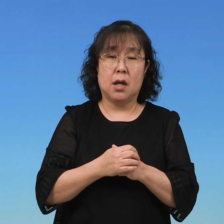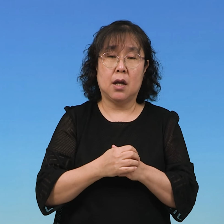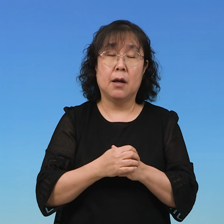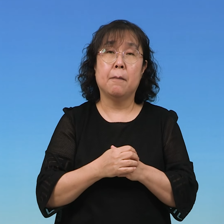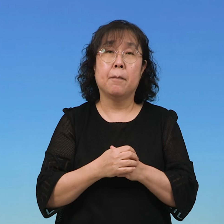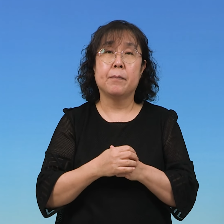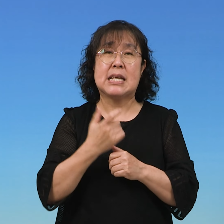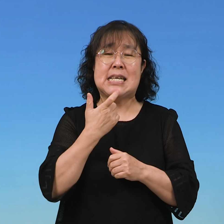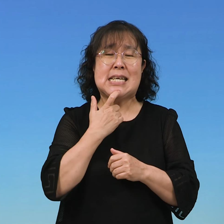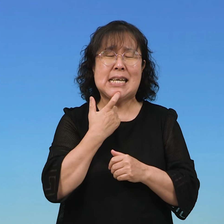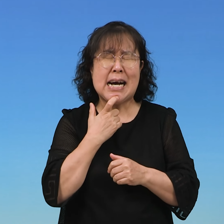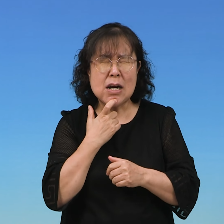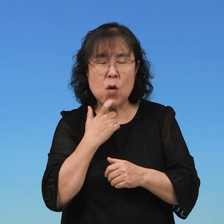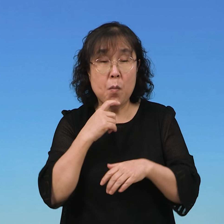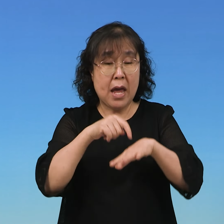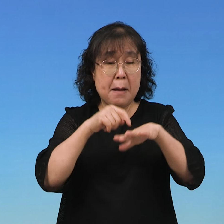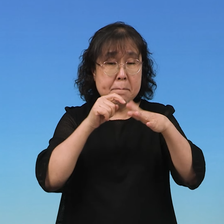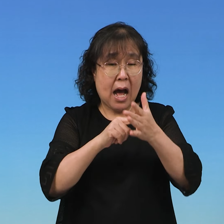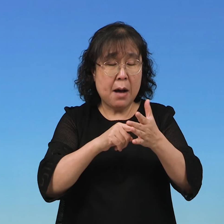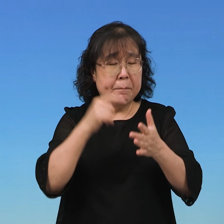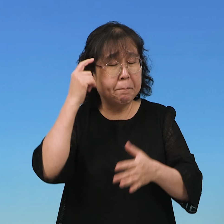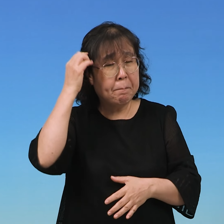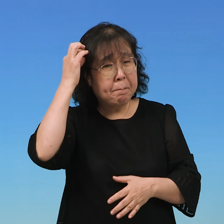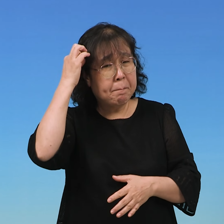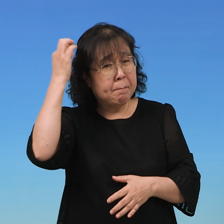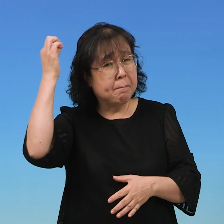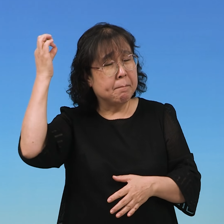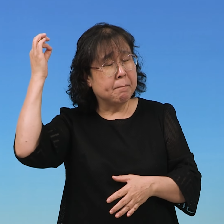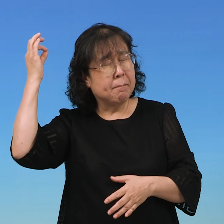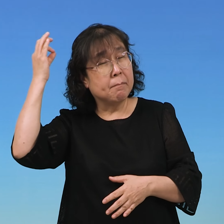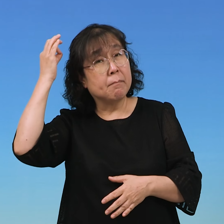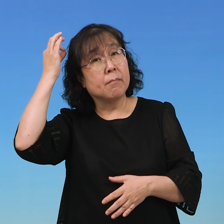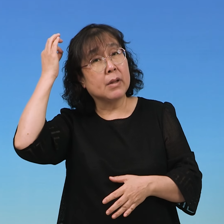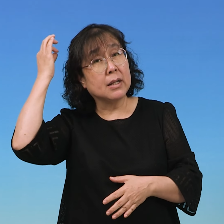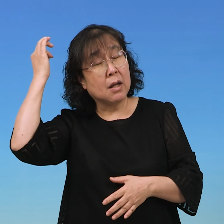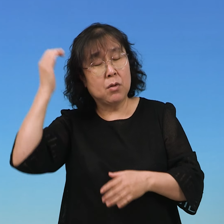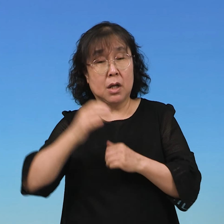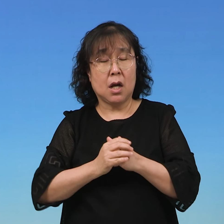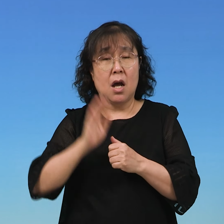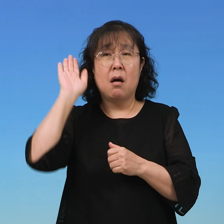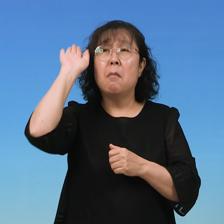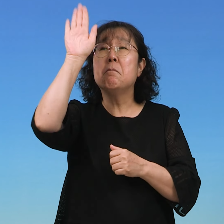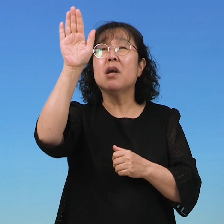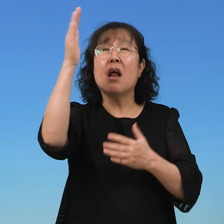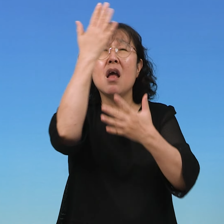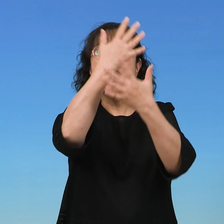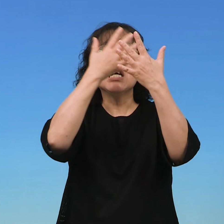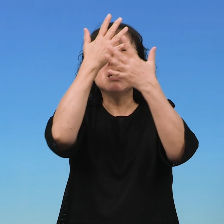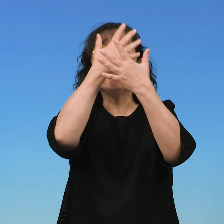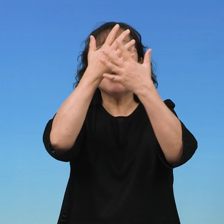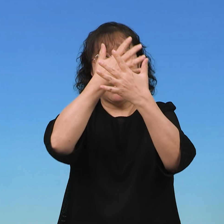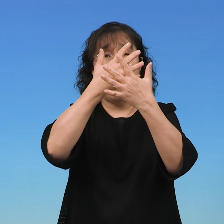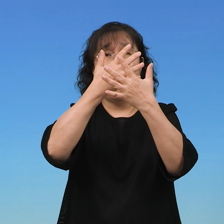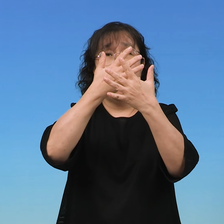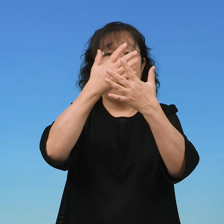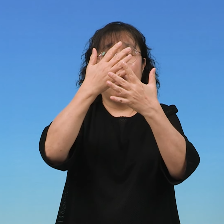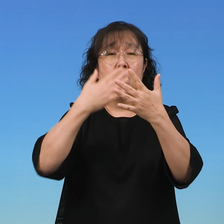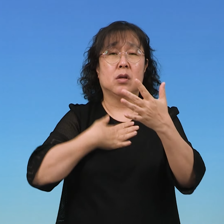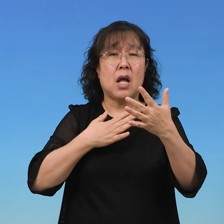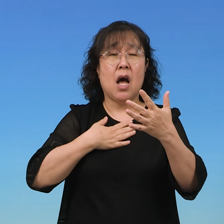제가 상상해 보니까요, 미래에 대한, 장래에 대한 불투명성, 두려움이에요. 왜 삼촌이 나 안